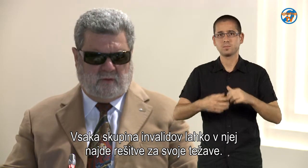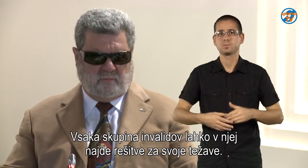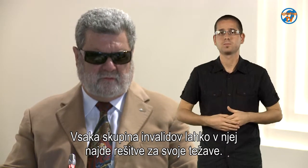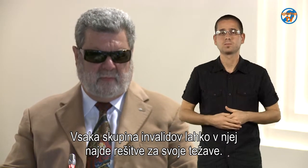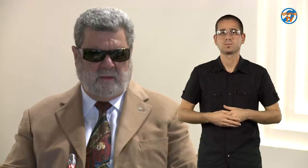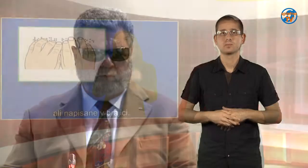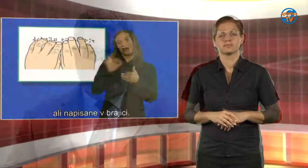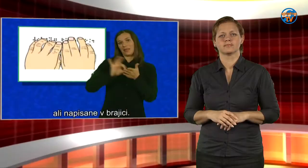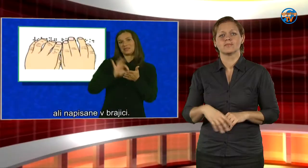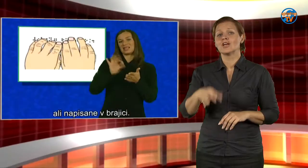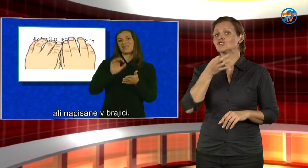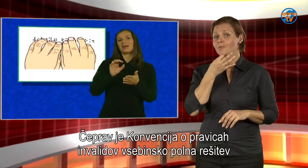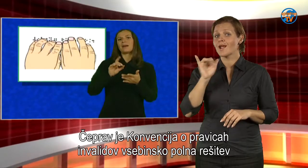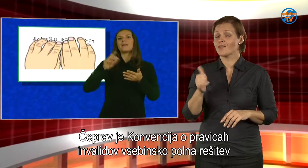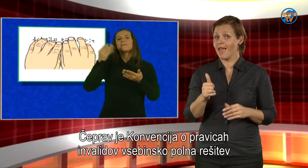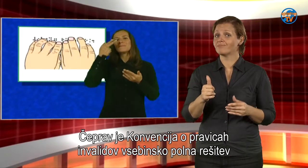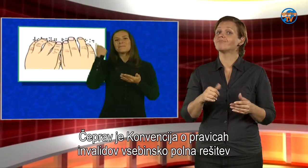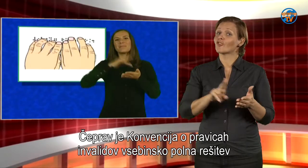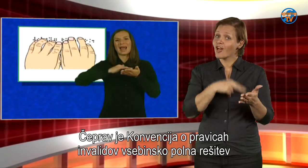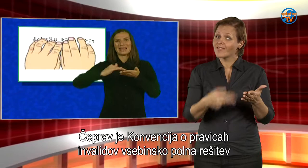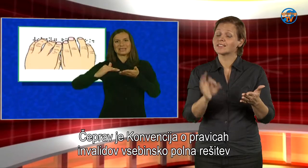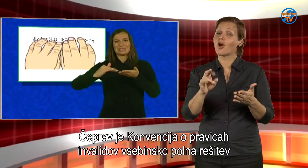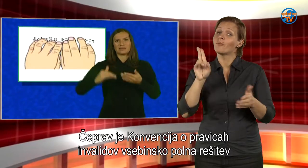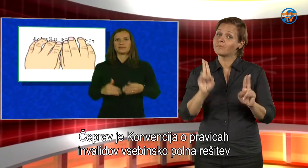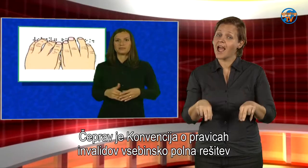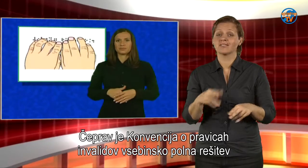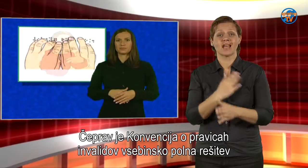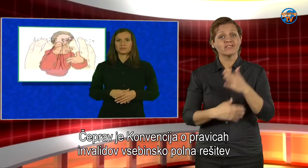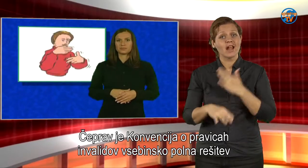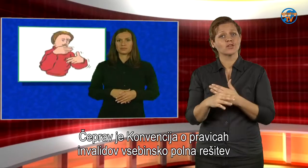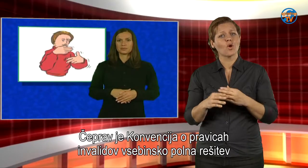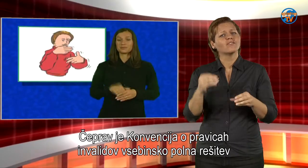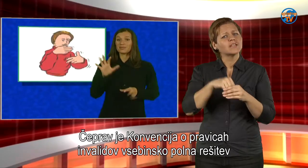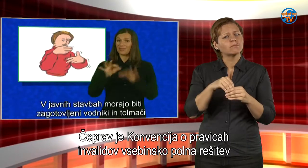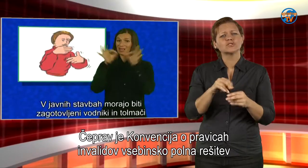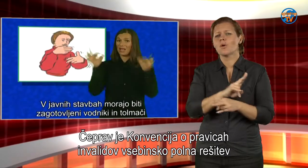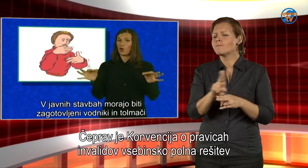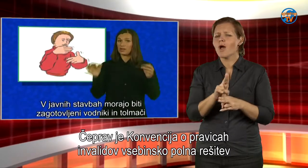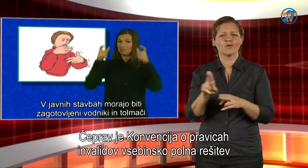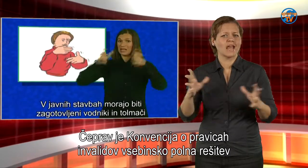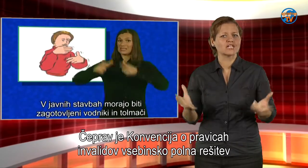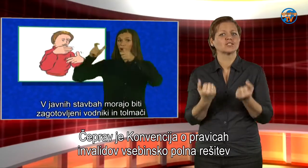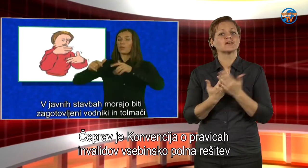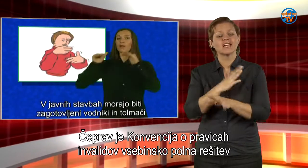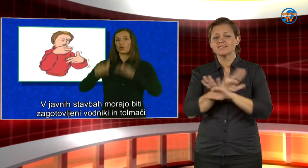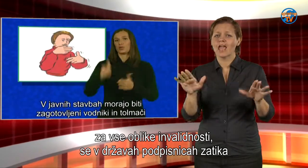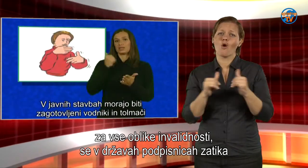problems. Čeprav je konvencija o pravicah invalidov vsebinsko polna rešitev za vse oblike invalidnosti,